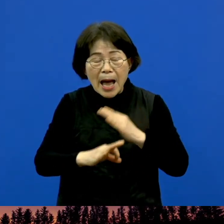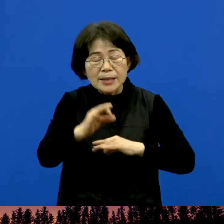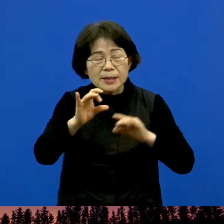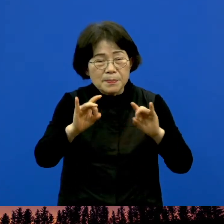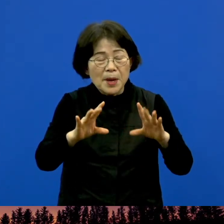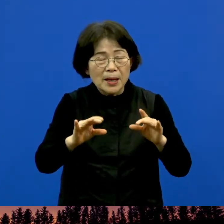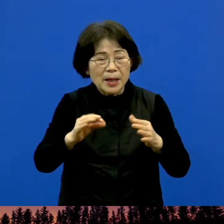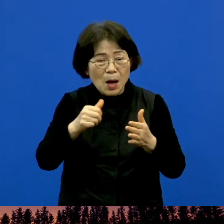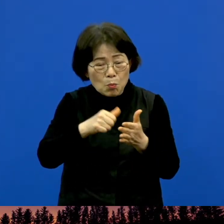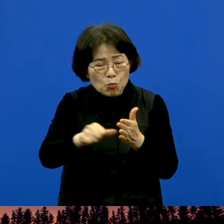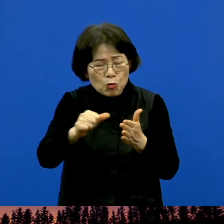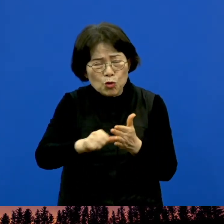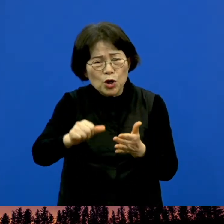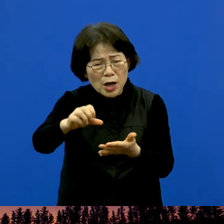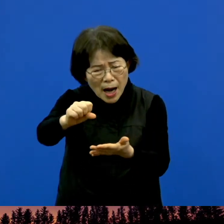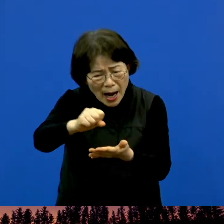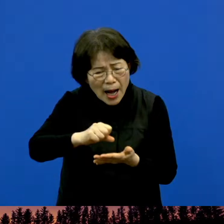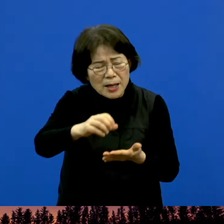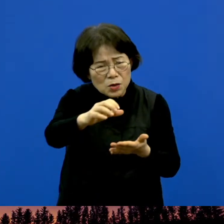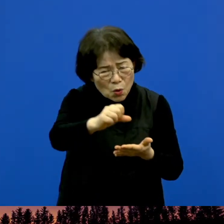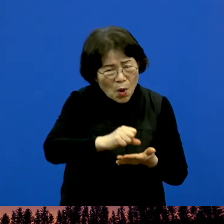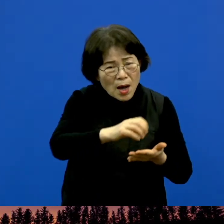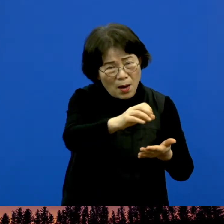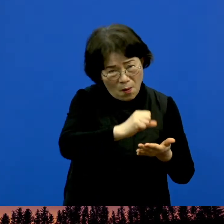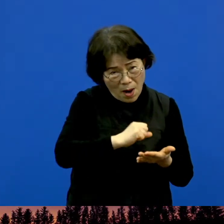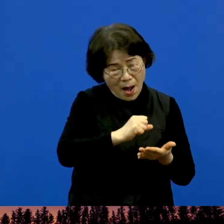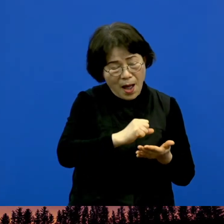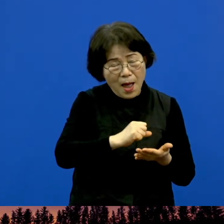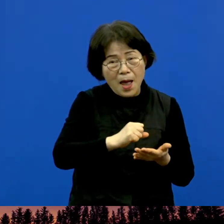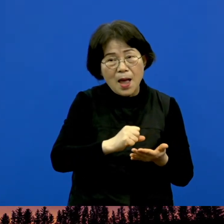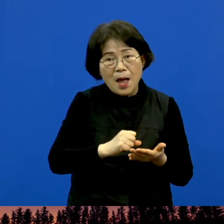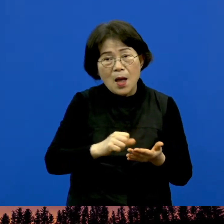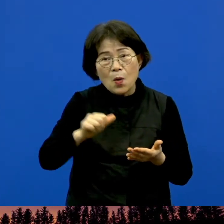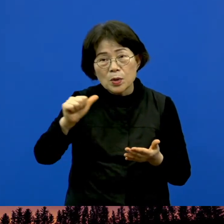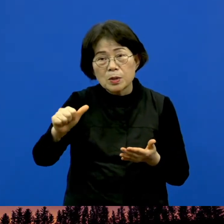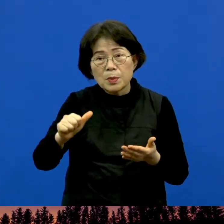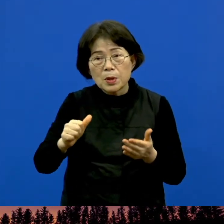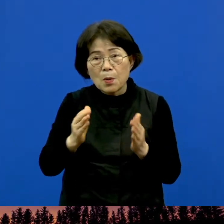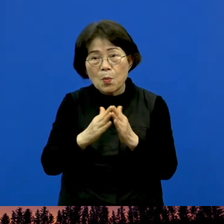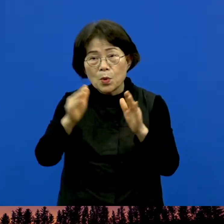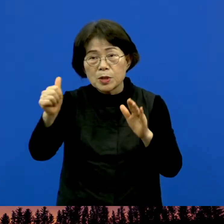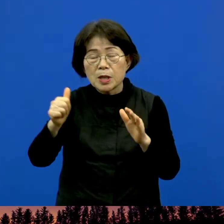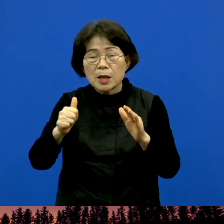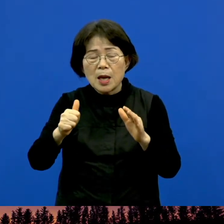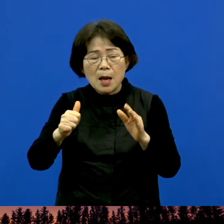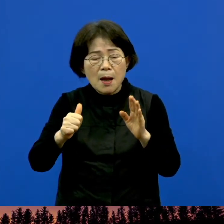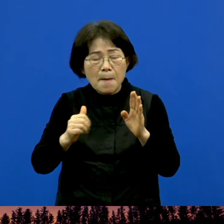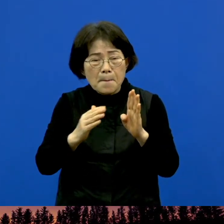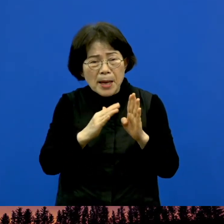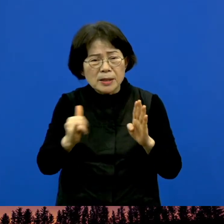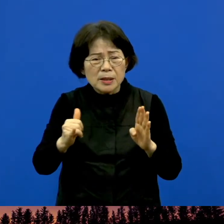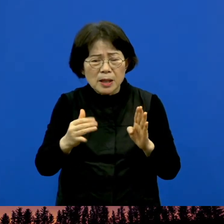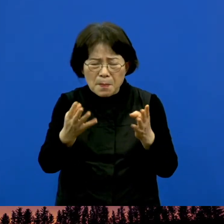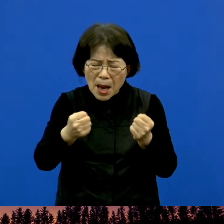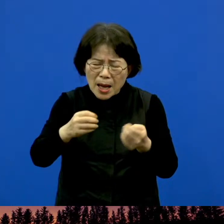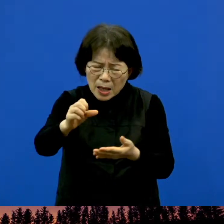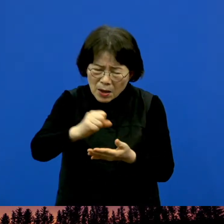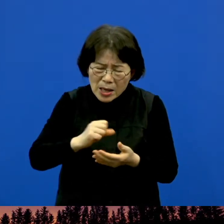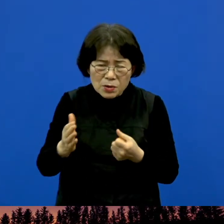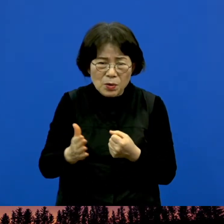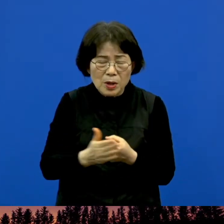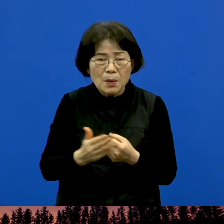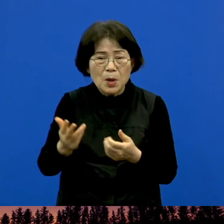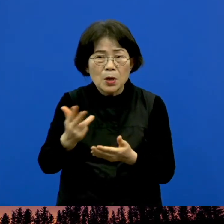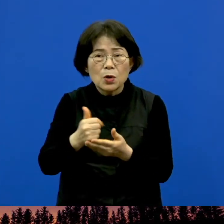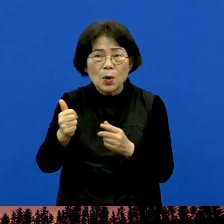가져왔다. 아침마다. 또 5절에 보니까 모세에게 말한 이스라엘 백성이 너무 많이 가져오므로 여호와께서 명령하신